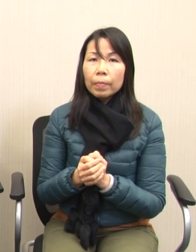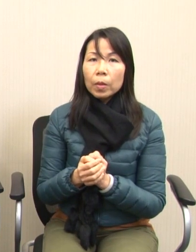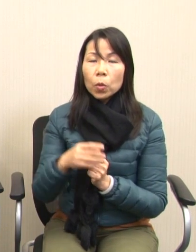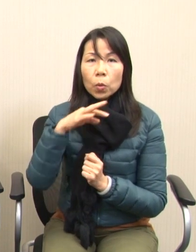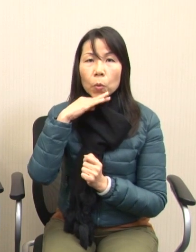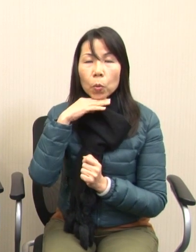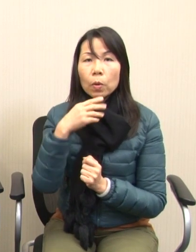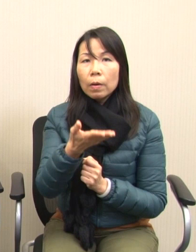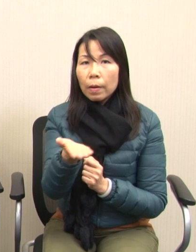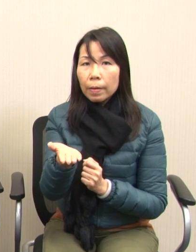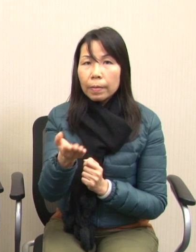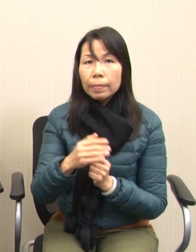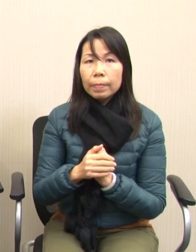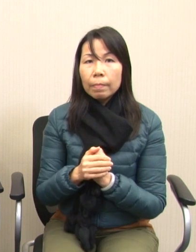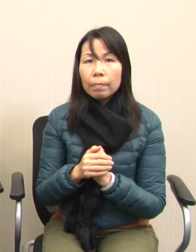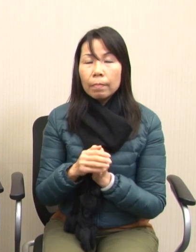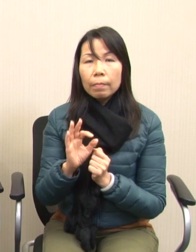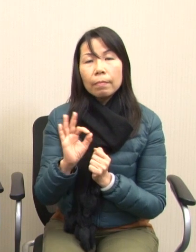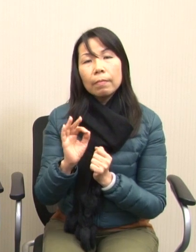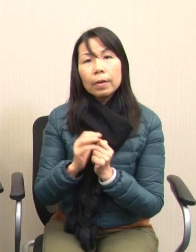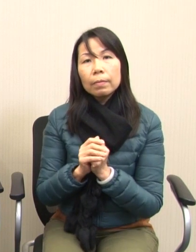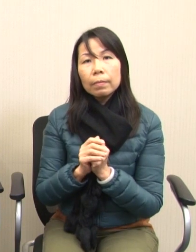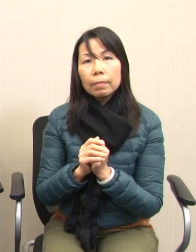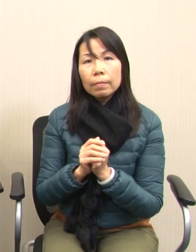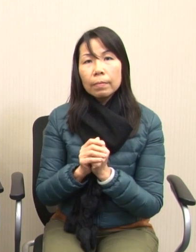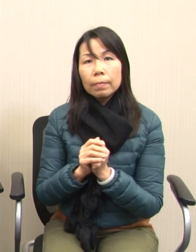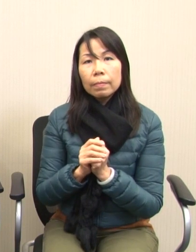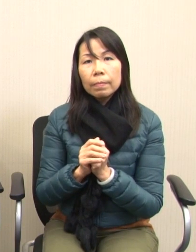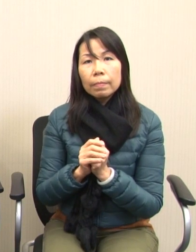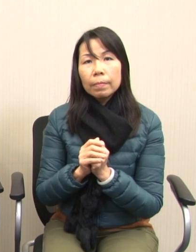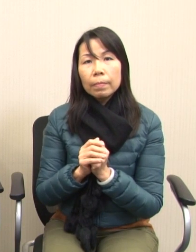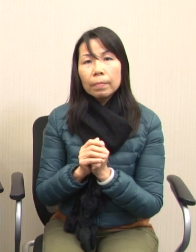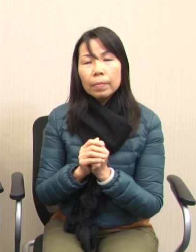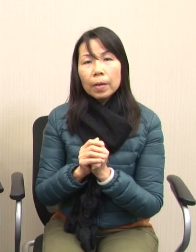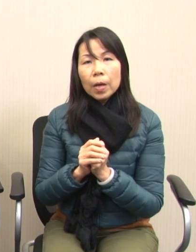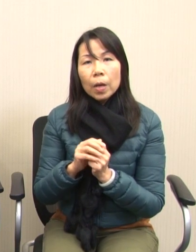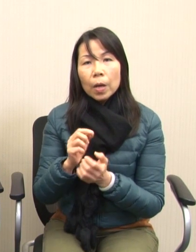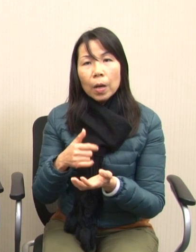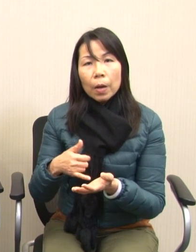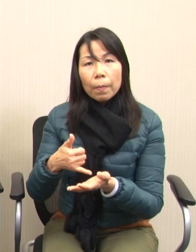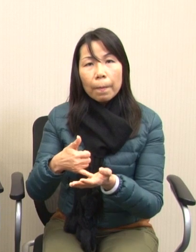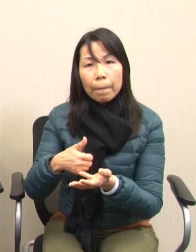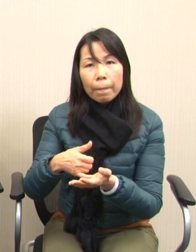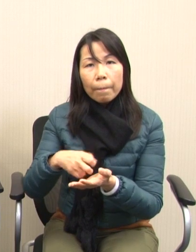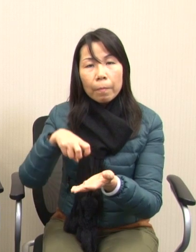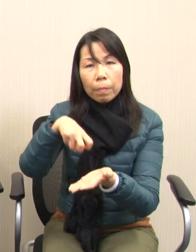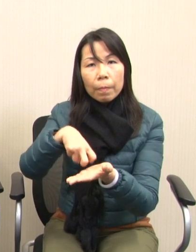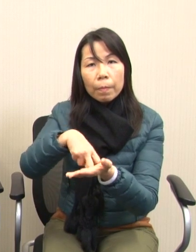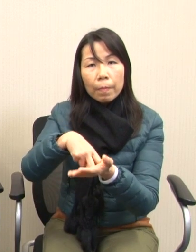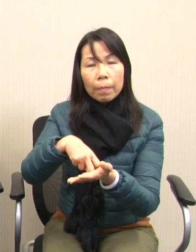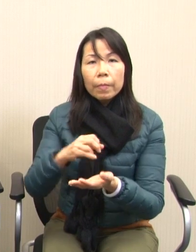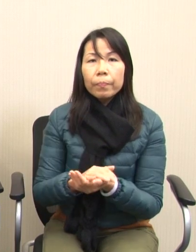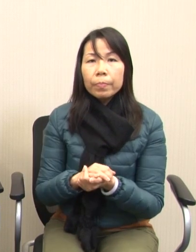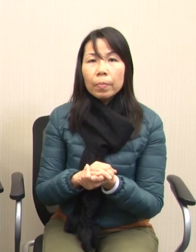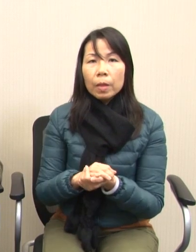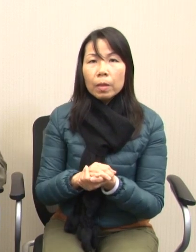如果你唔係謙卑嘅話，咁你就永遠都唔明